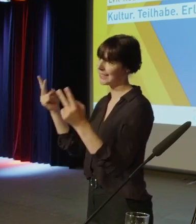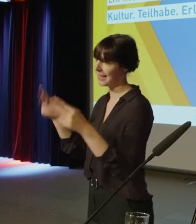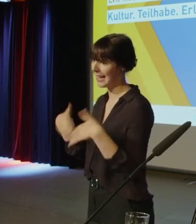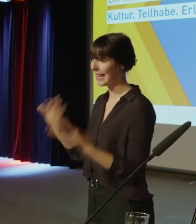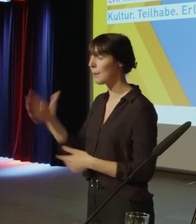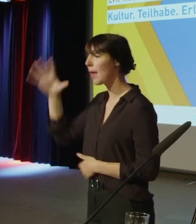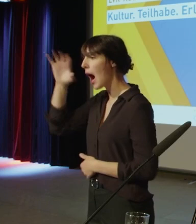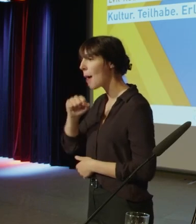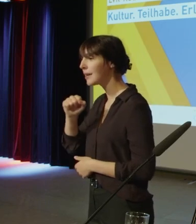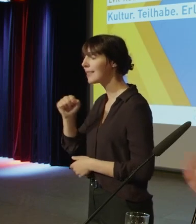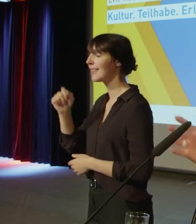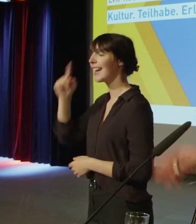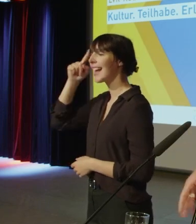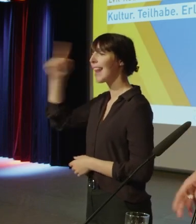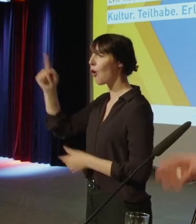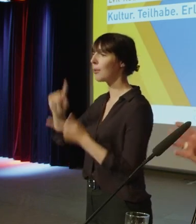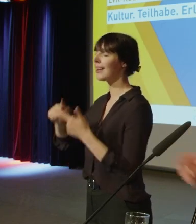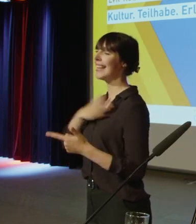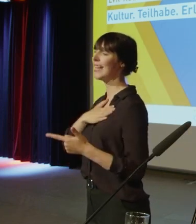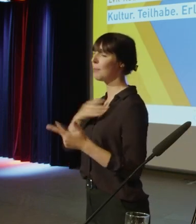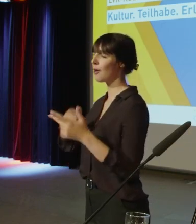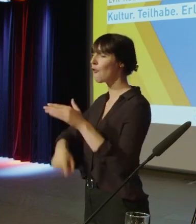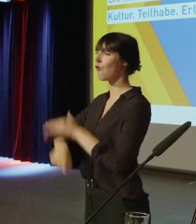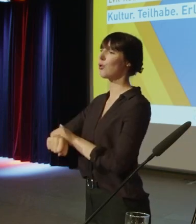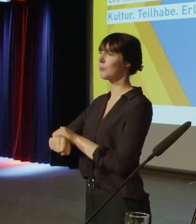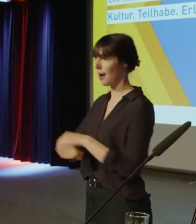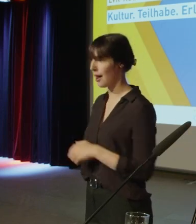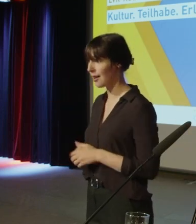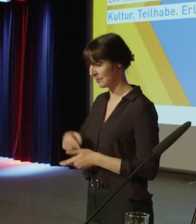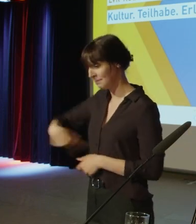Fußball. Und da haben wir 90 Minuten vor dem Schauspielhaus gesessen,